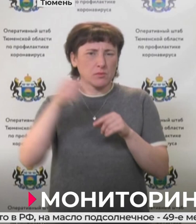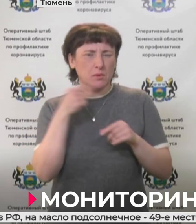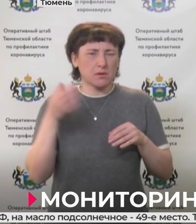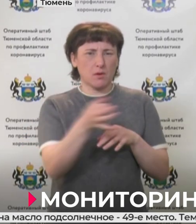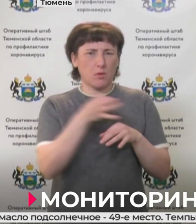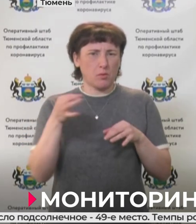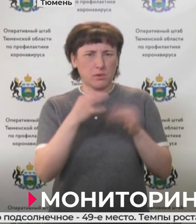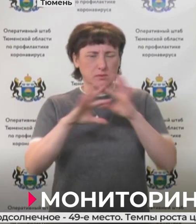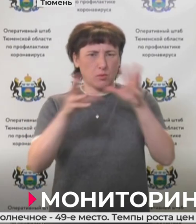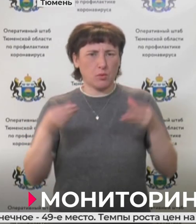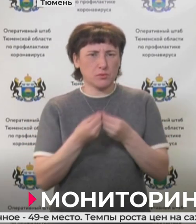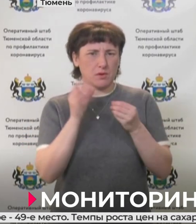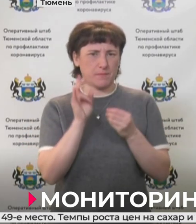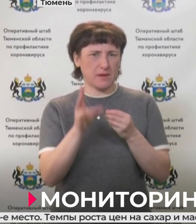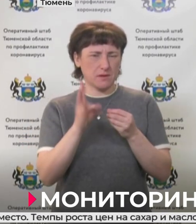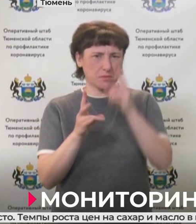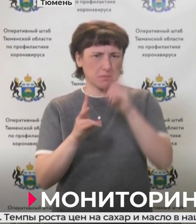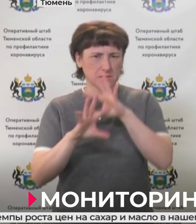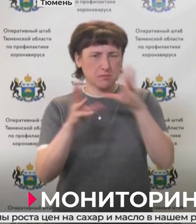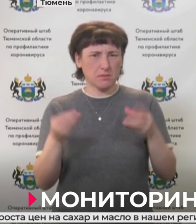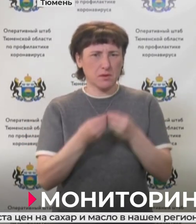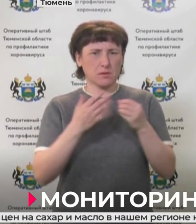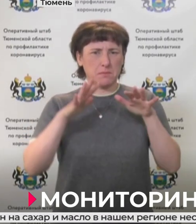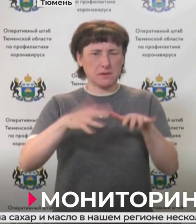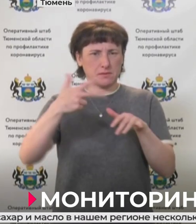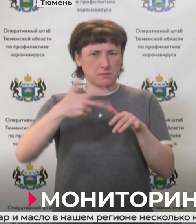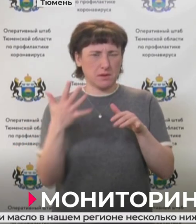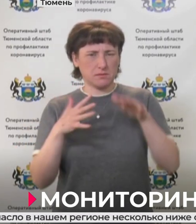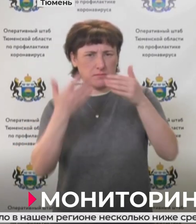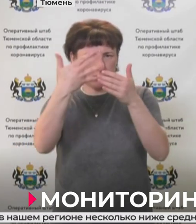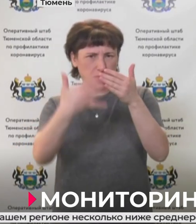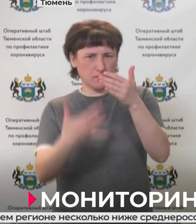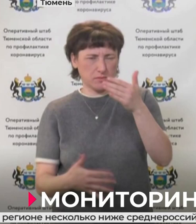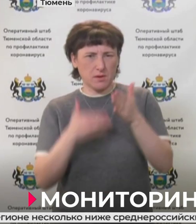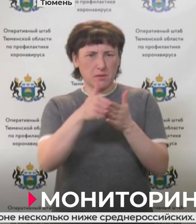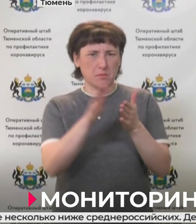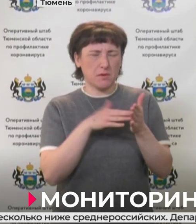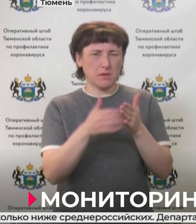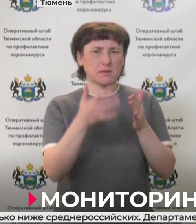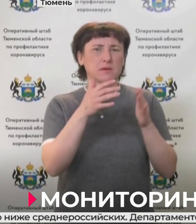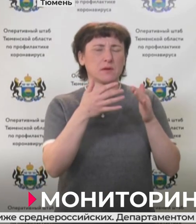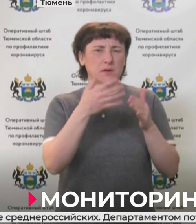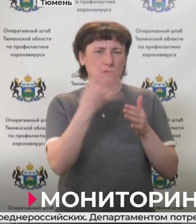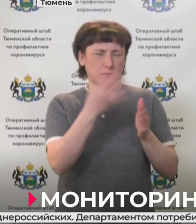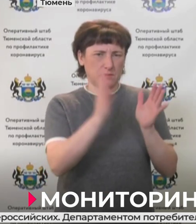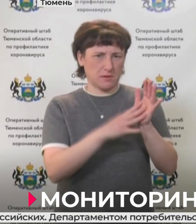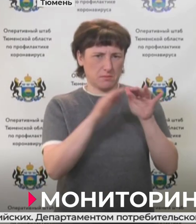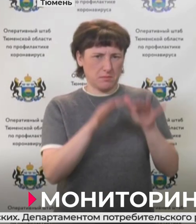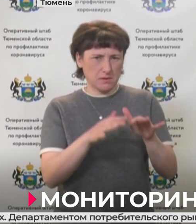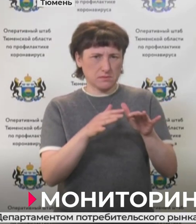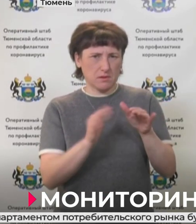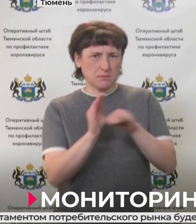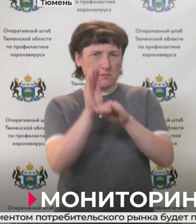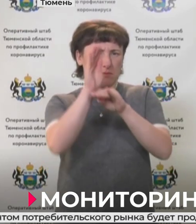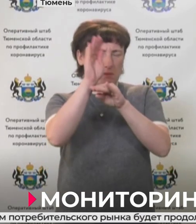Тюменская область по итогам ноября по ценам на сахар занимала 35 место в Российской Федерации, на масло подсолнечное 49 место. То есть темпы